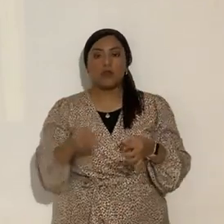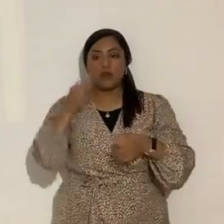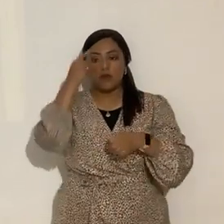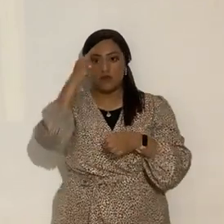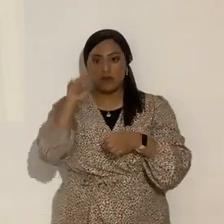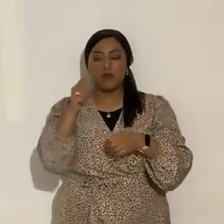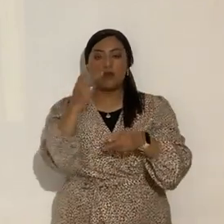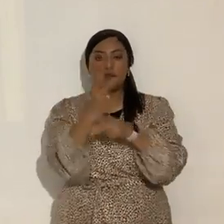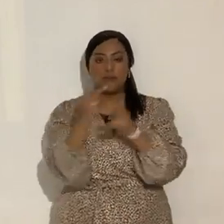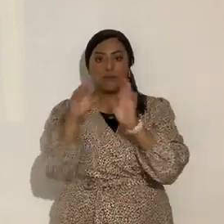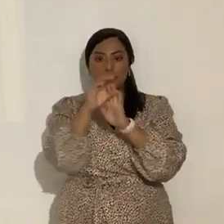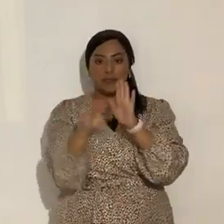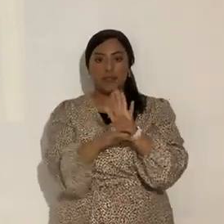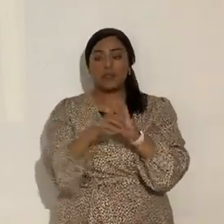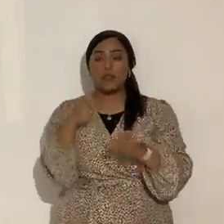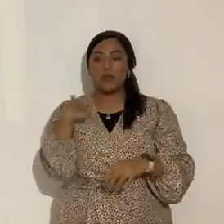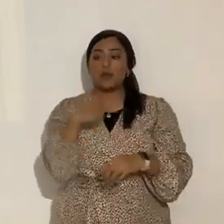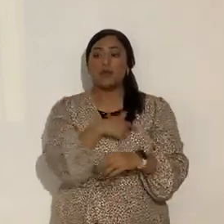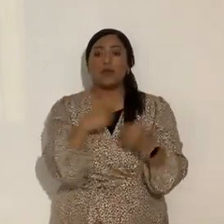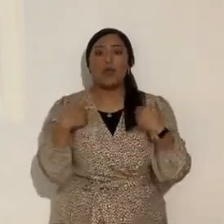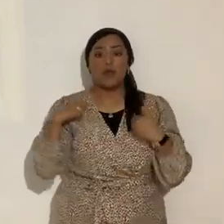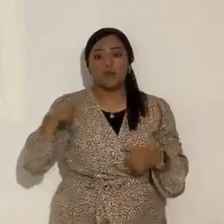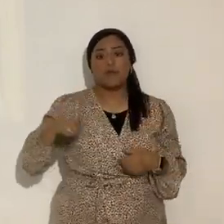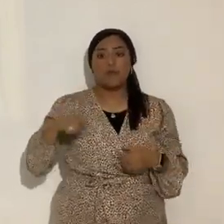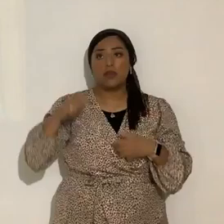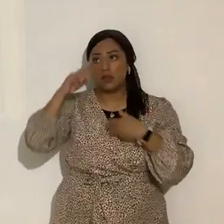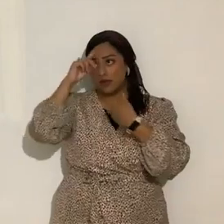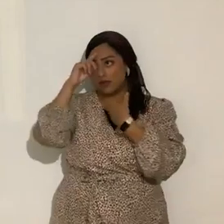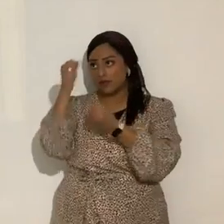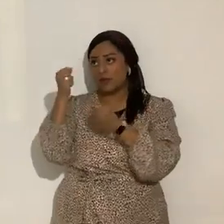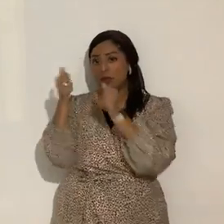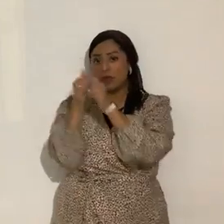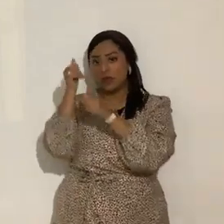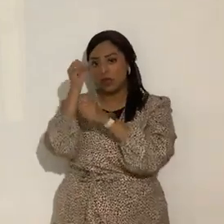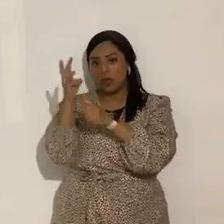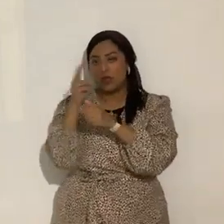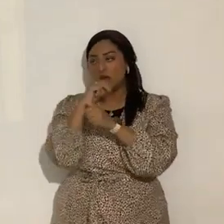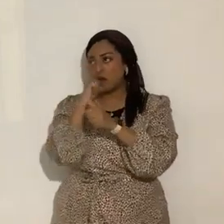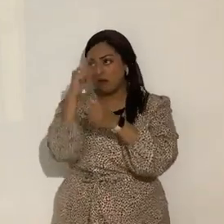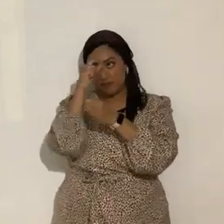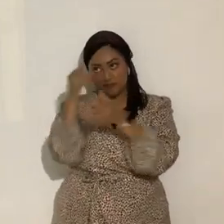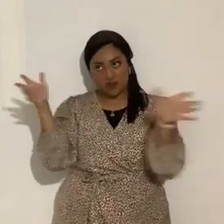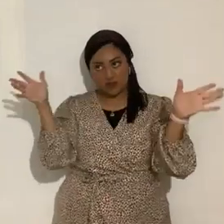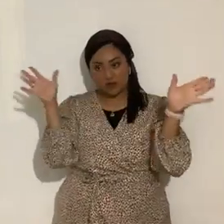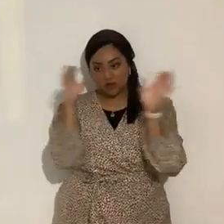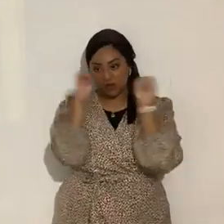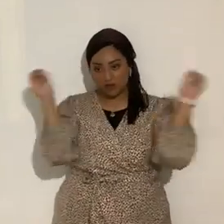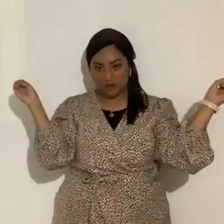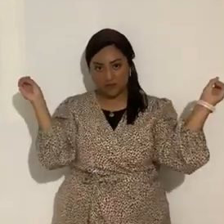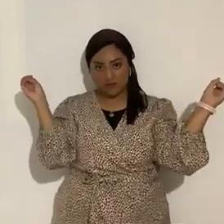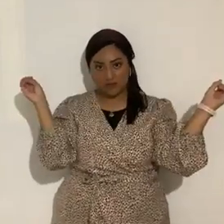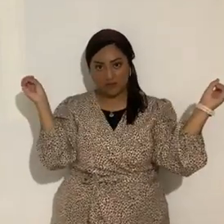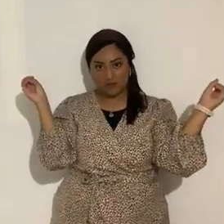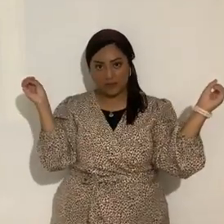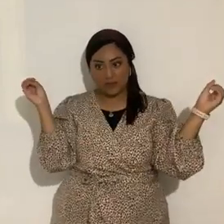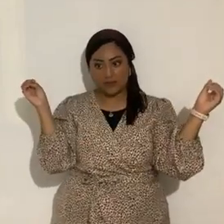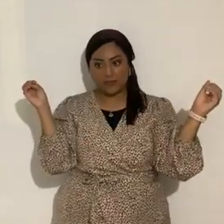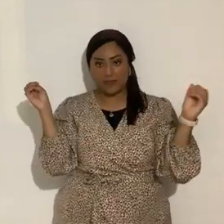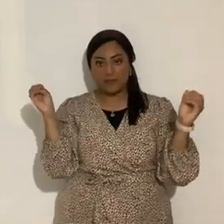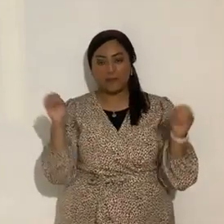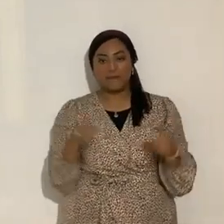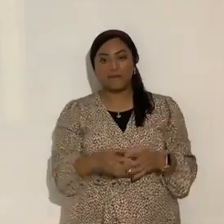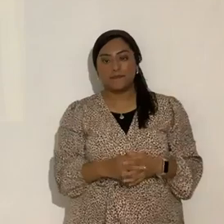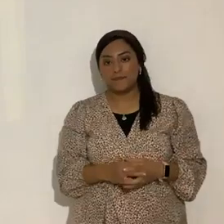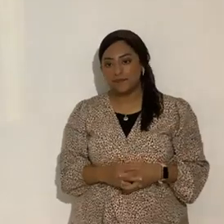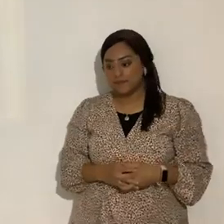mandamientos. Tenemos la necesidad de tomarnos de la mano de Yahshua Mashiach y no soltarnos para nada, menos ahora que ya empezó